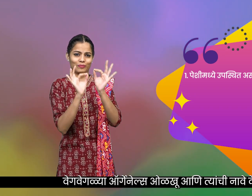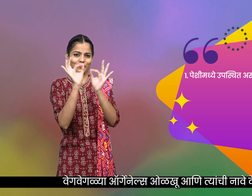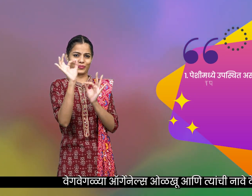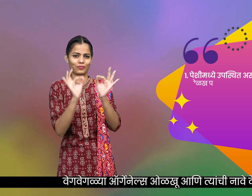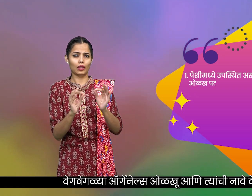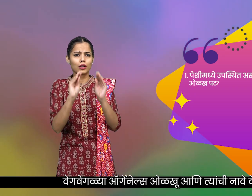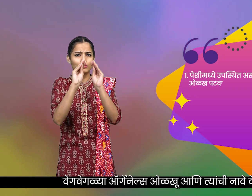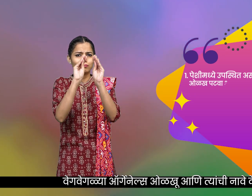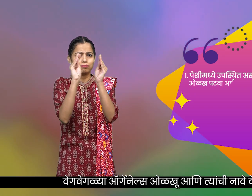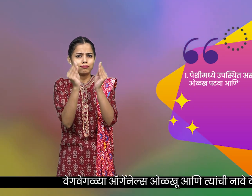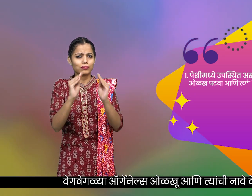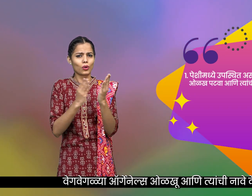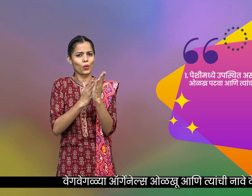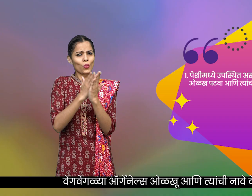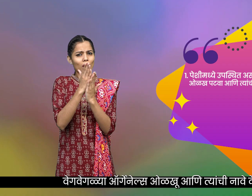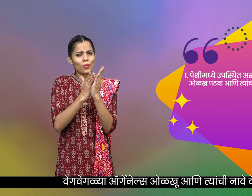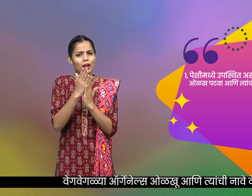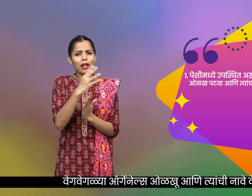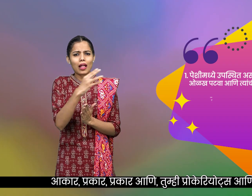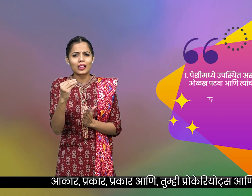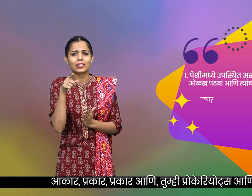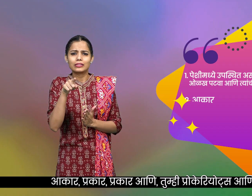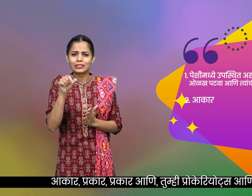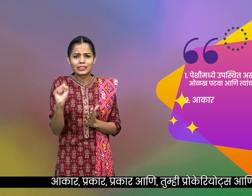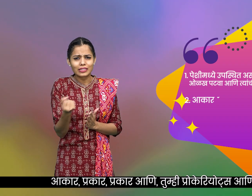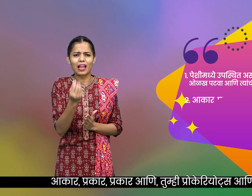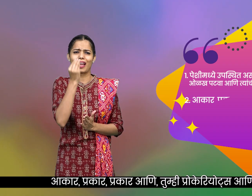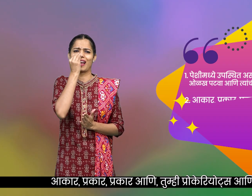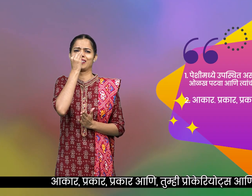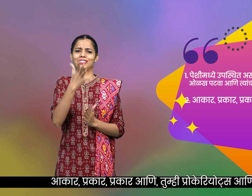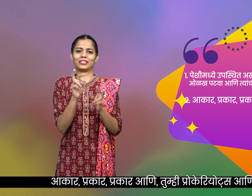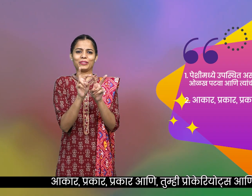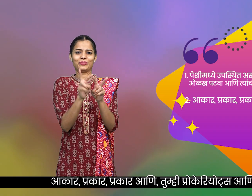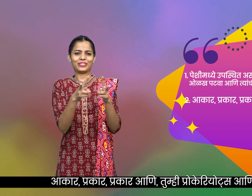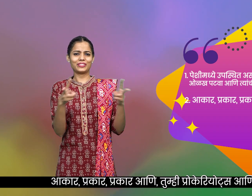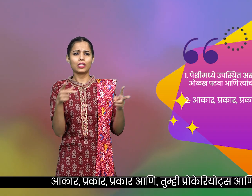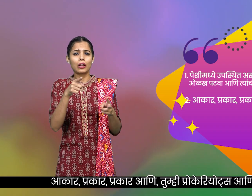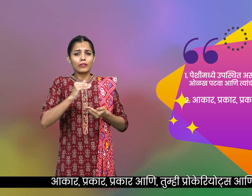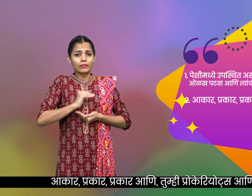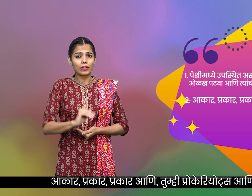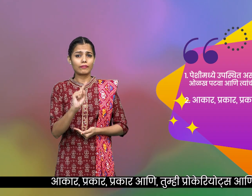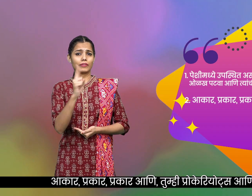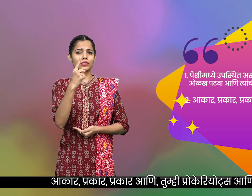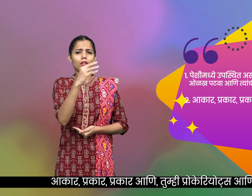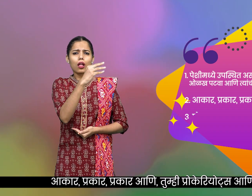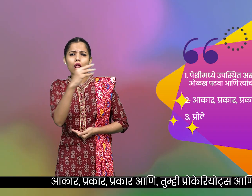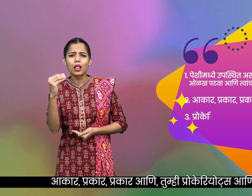आणि त्यांची नावे देखील शिकाल. आकार, प्रकार आणि तुम्ही प्रोकॅरियोट्स